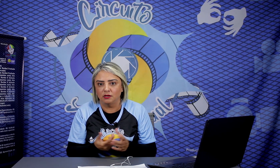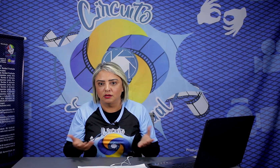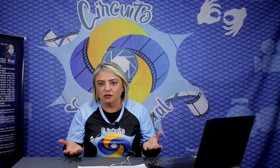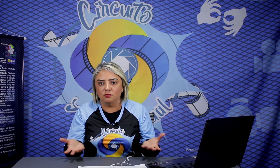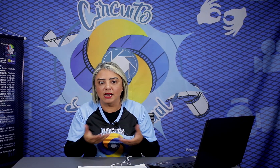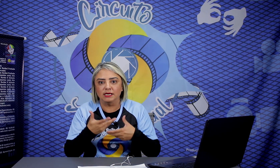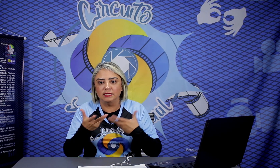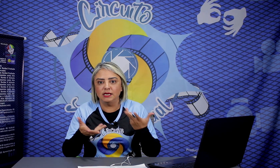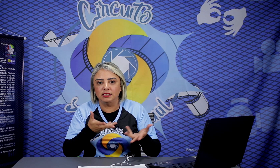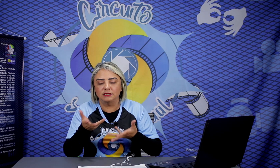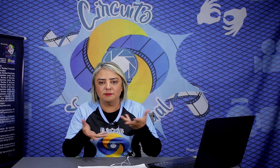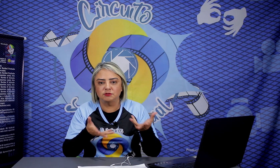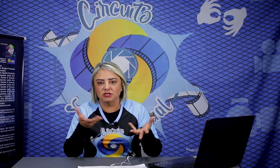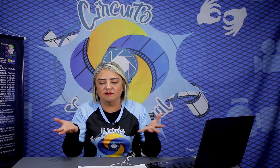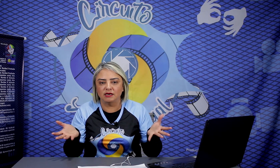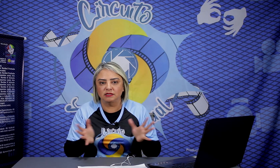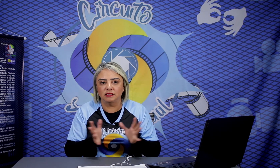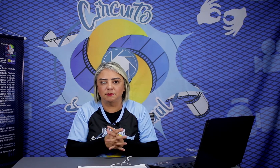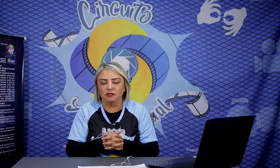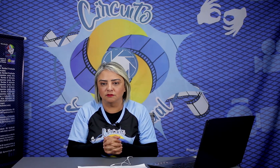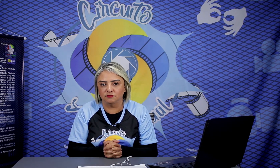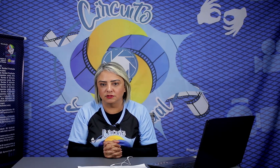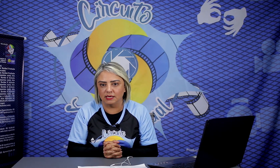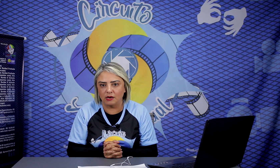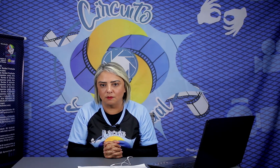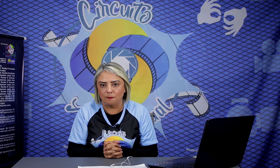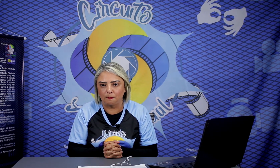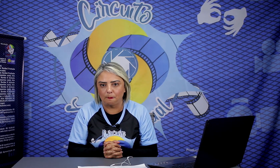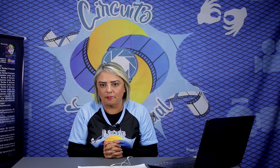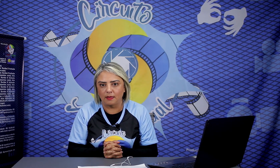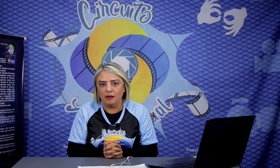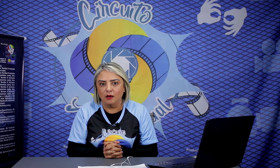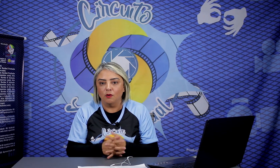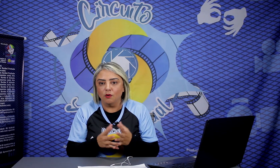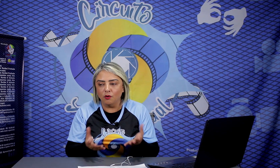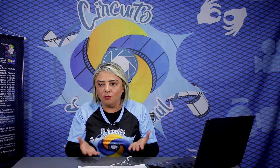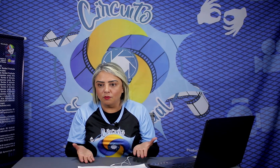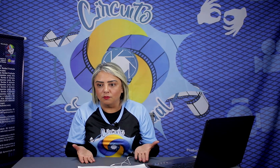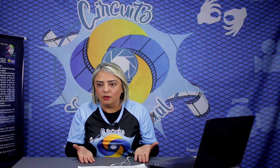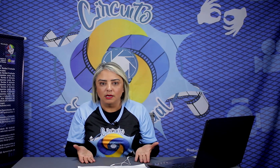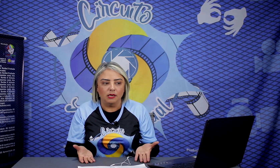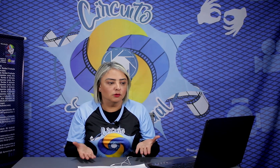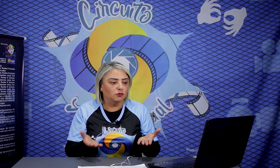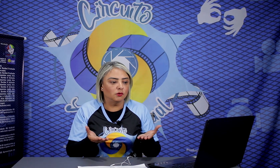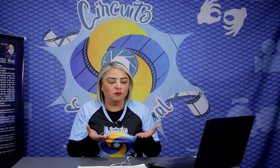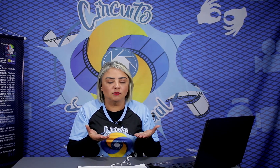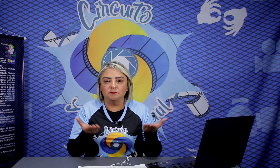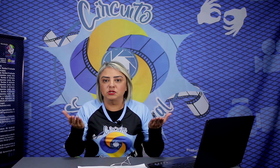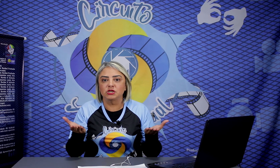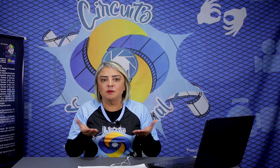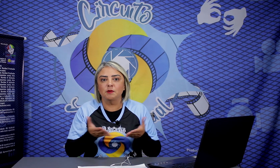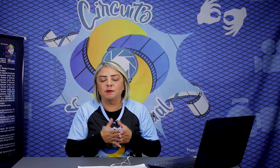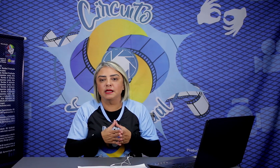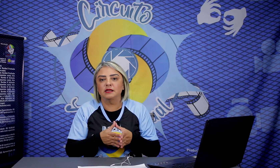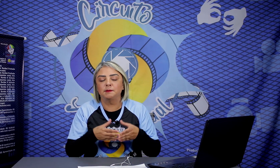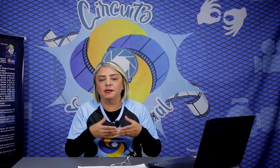Que o cara nem era intérprete e estava lá interpretando o funeral? Ou me chamam para